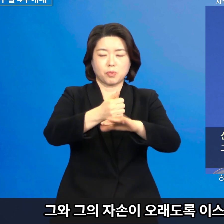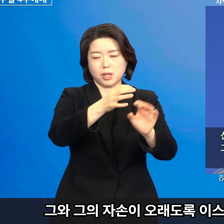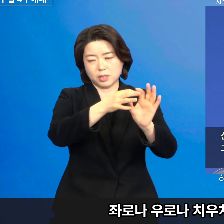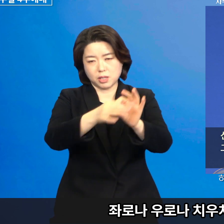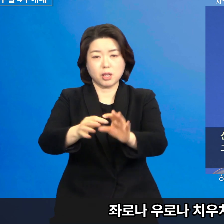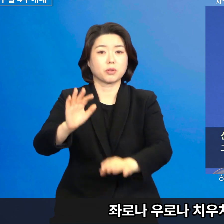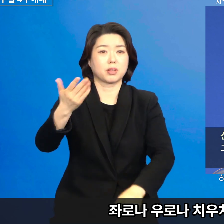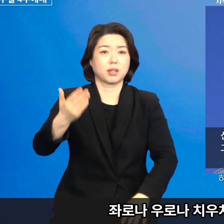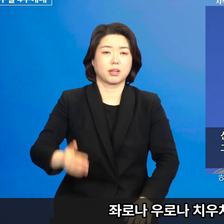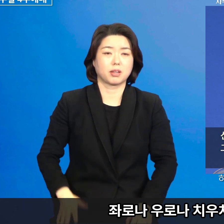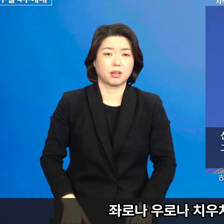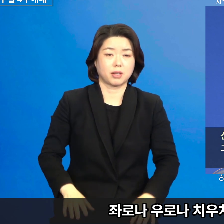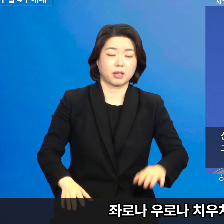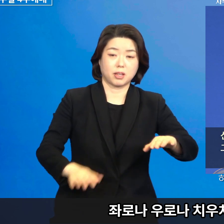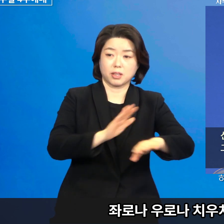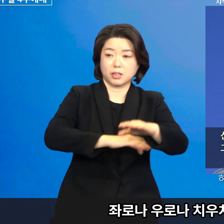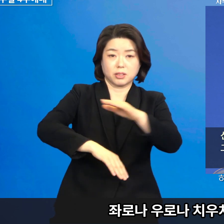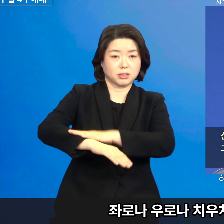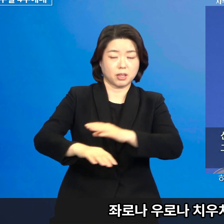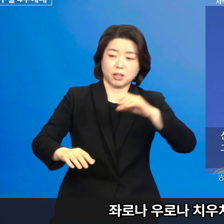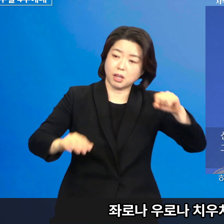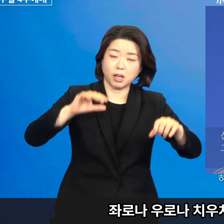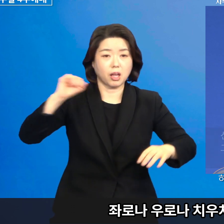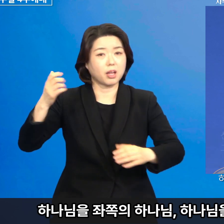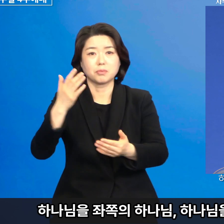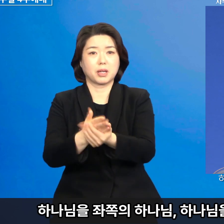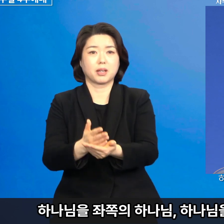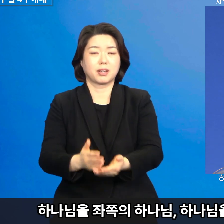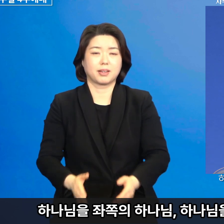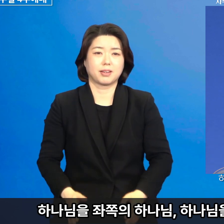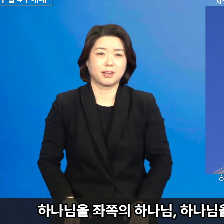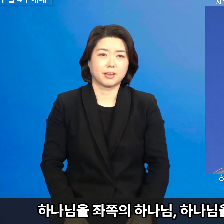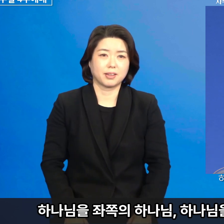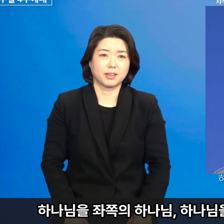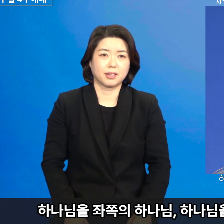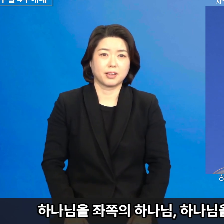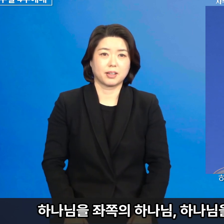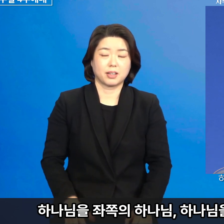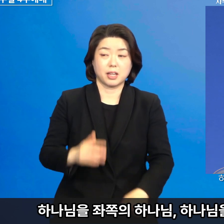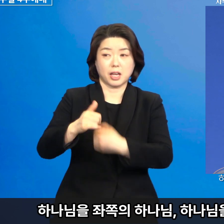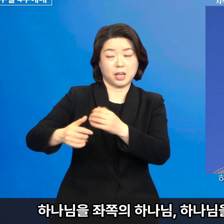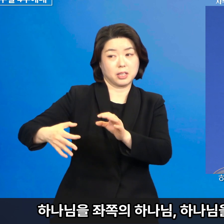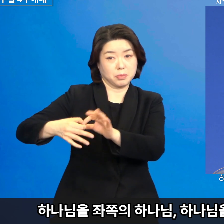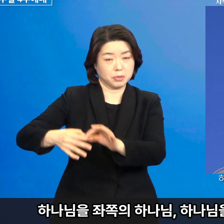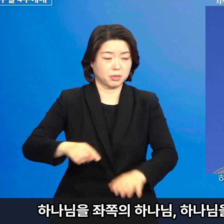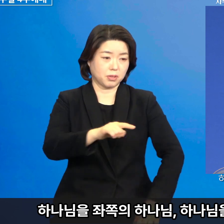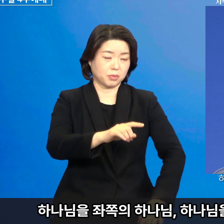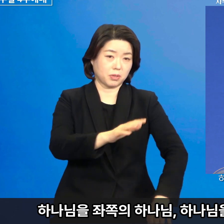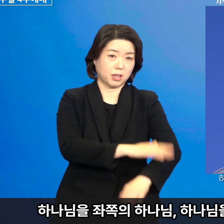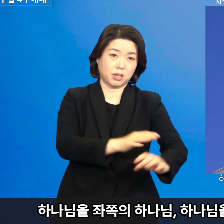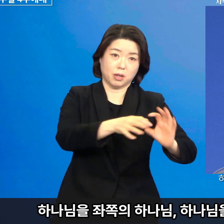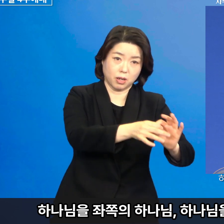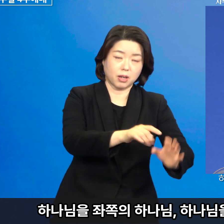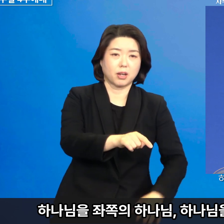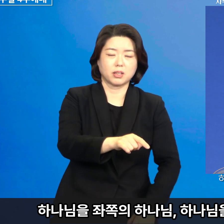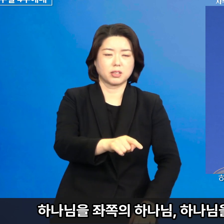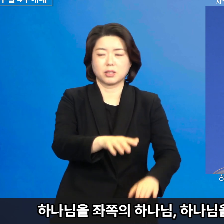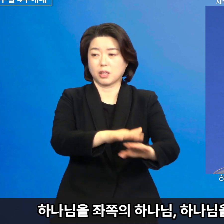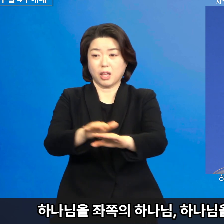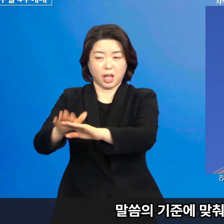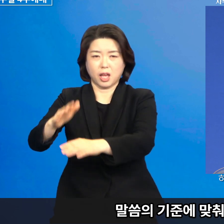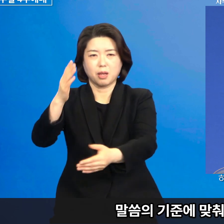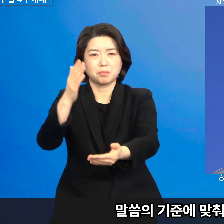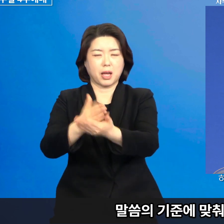것이다. 좌로나 우로나 치우치지 말라는 거예요. 하나님을 좌쪽의 하나님, 하나님을 우쪽의 하나님으로 두지